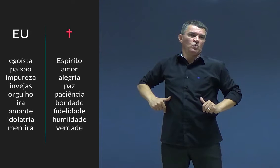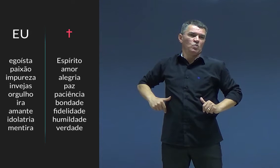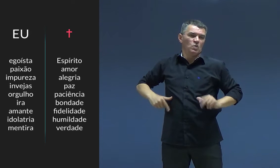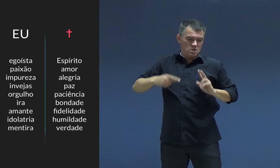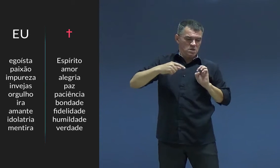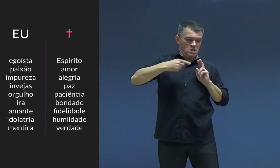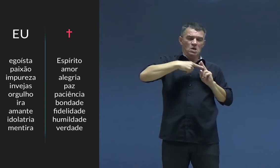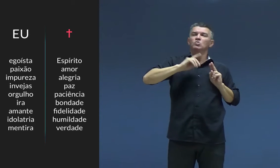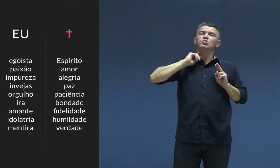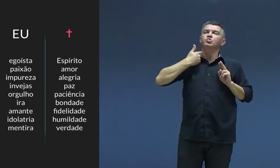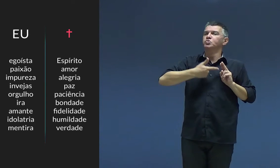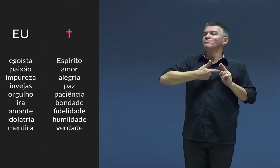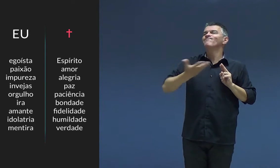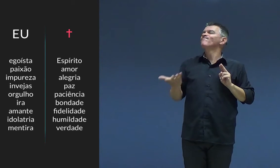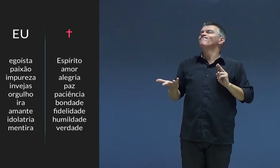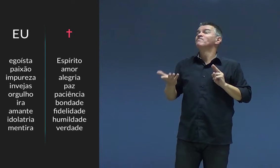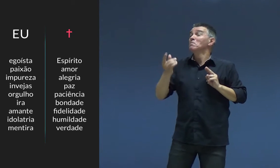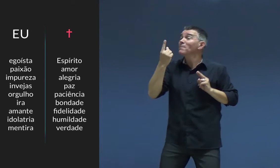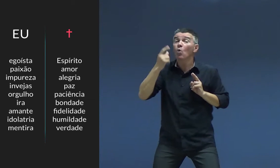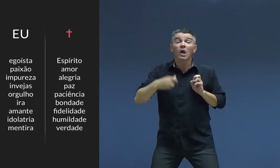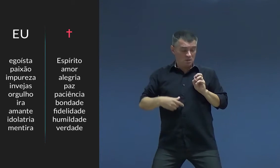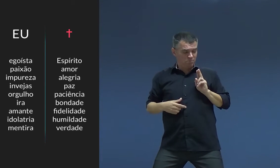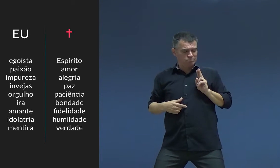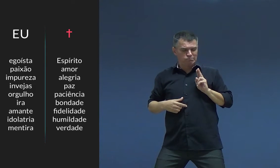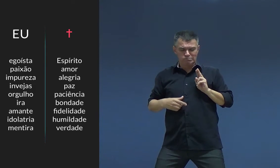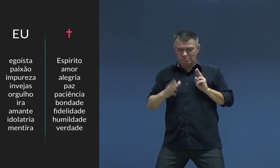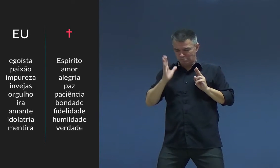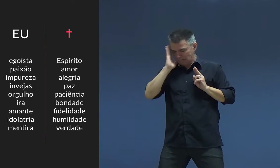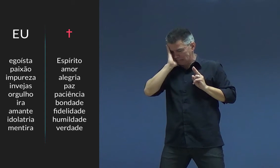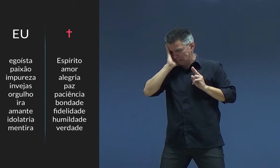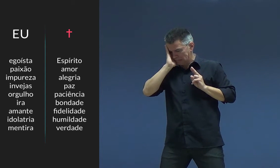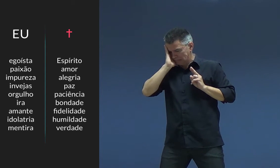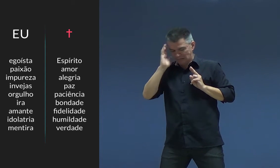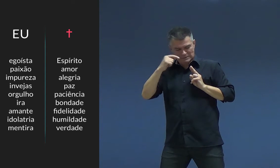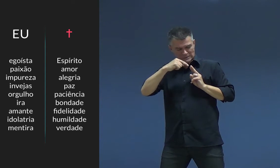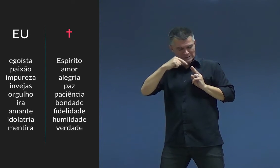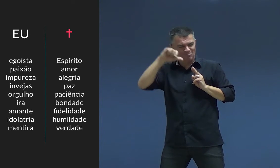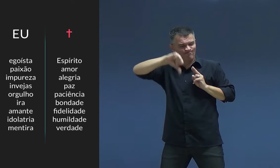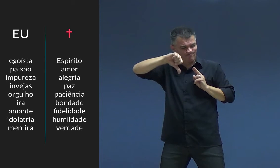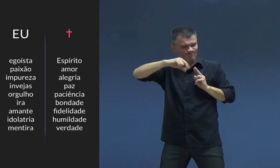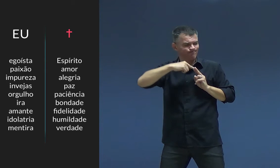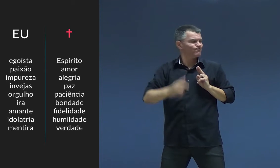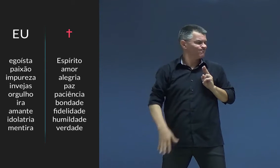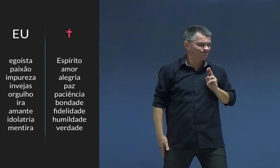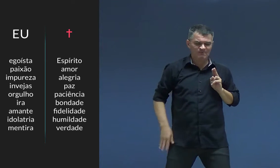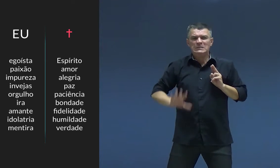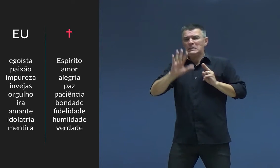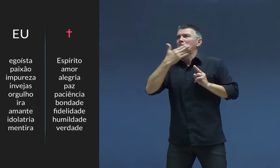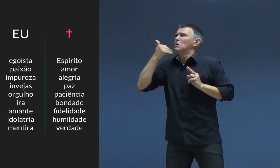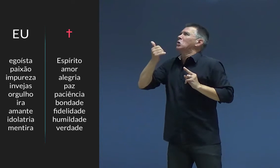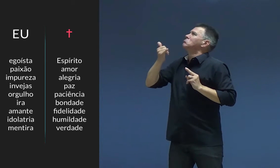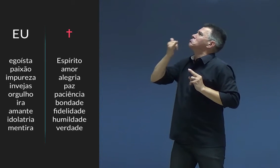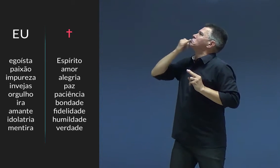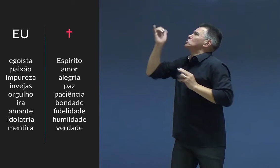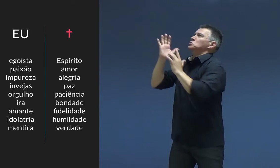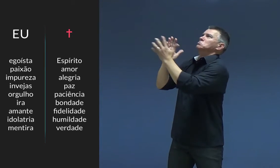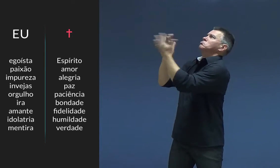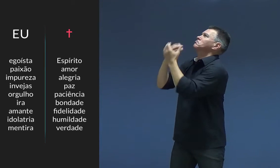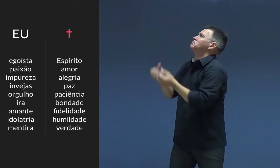E o Espírito ele é limpo, o eu ele é sujo. Então você fala, você é ruim, eu, peraí.